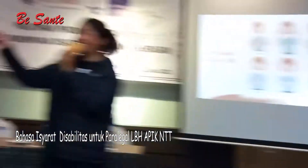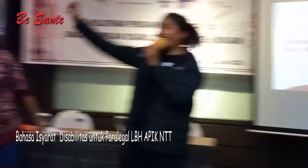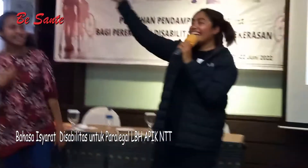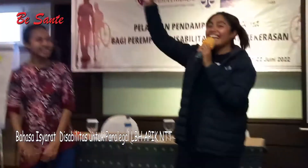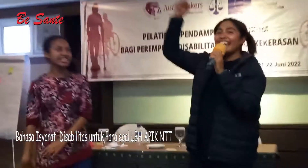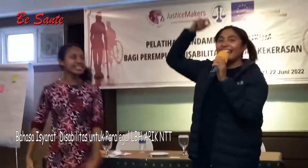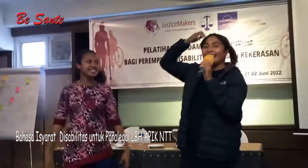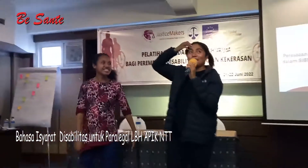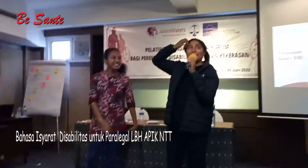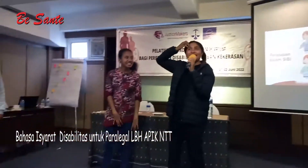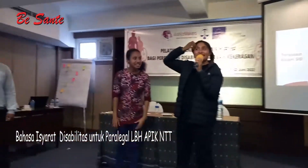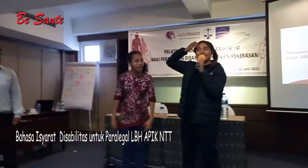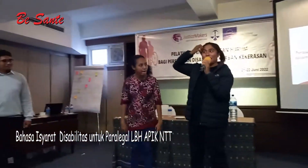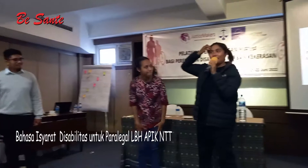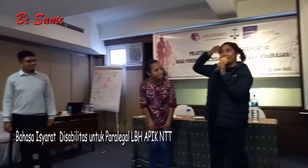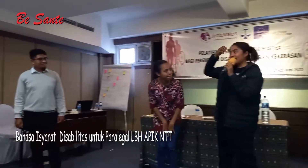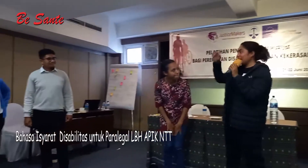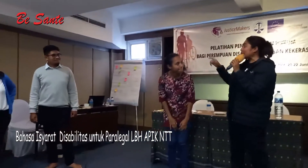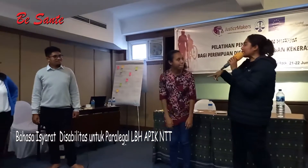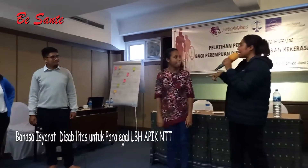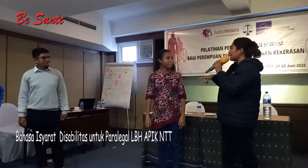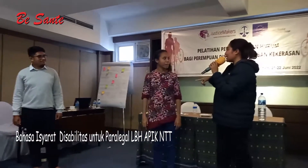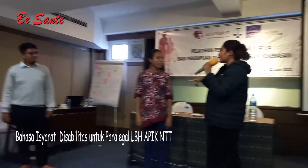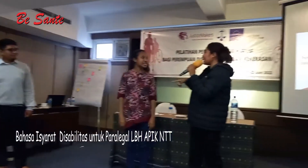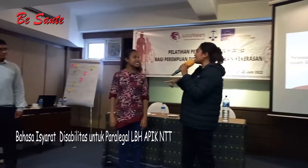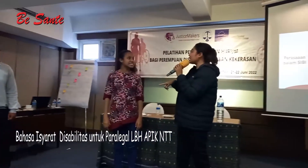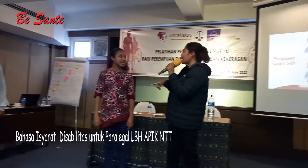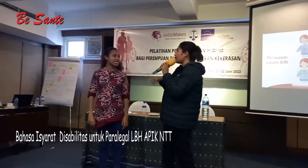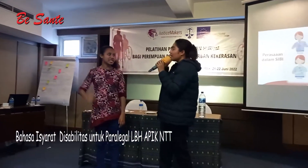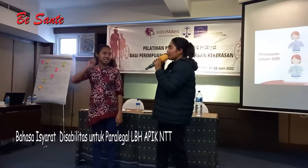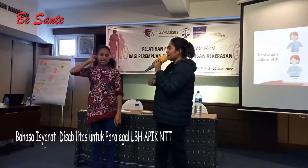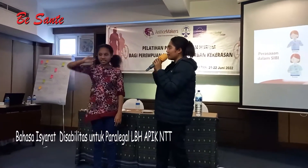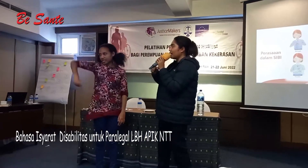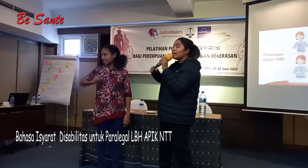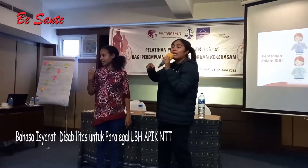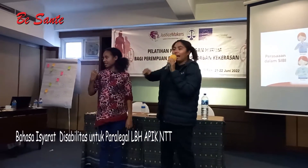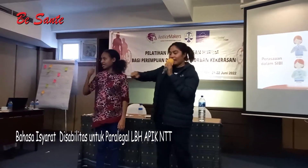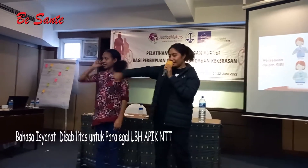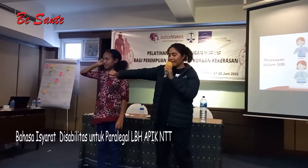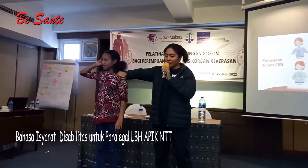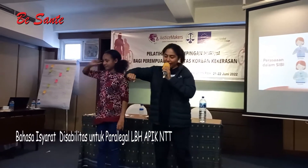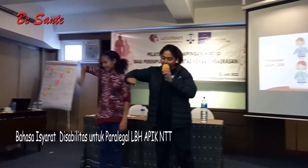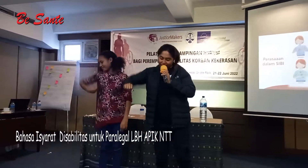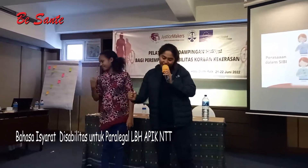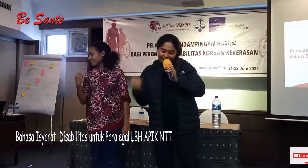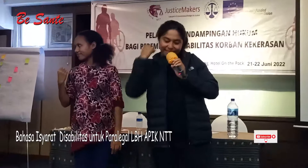Oke. Apa? Ani istri. Kan dia ada pegandeng.